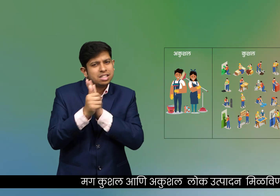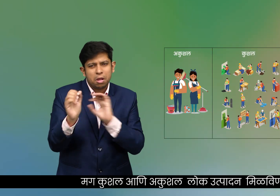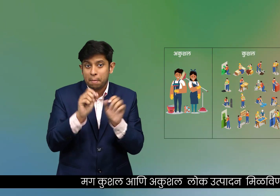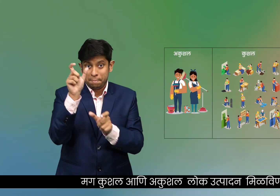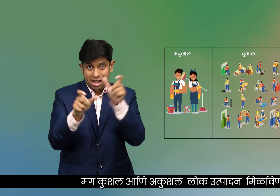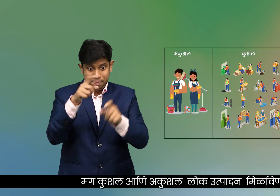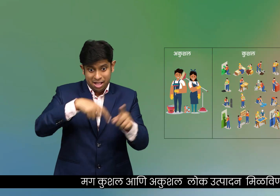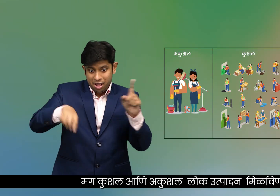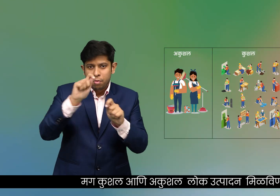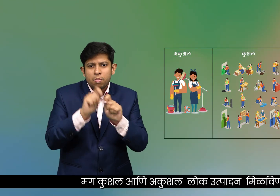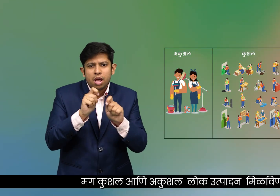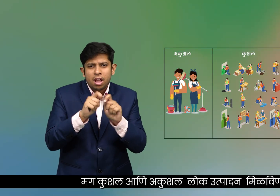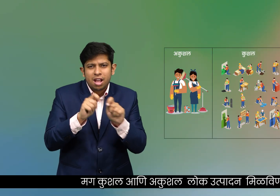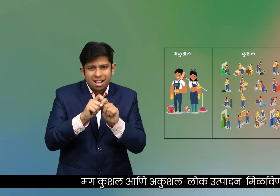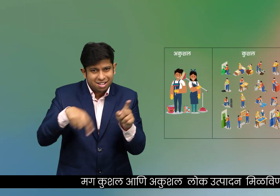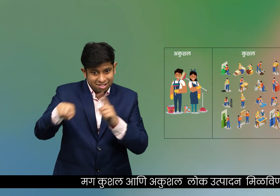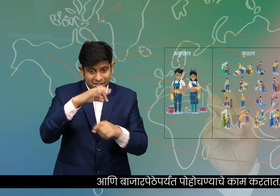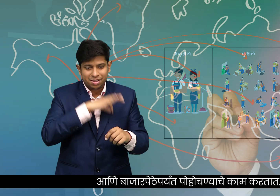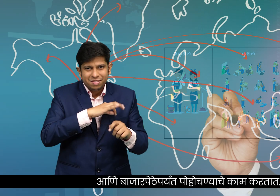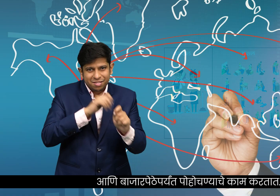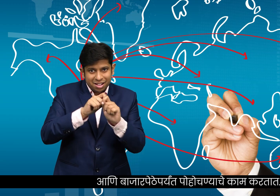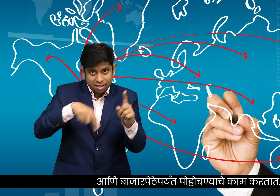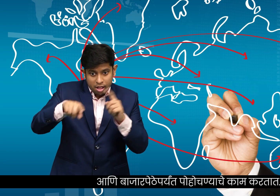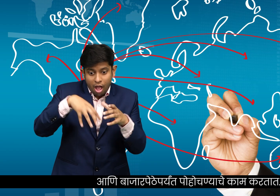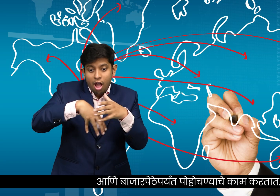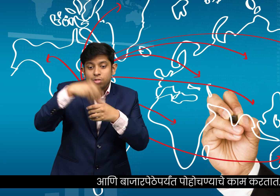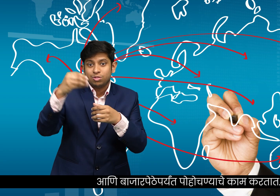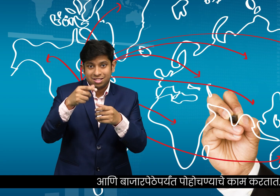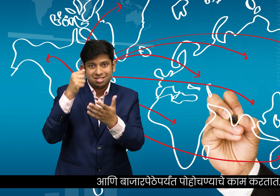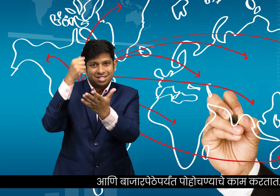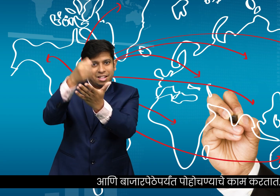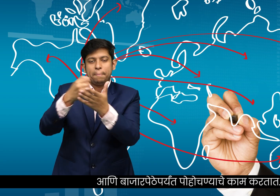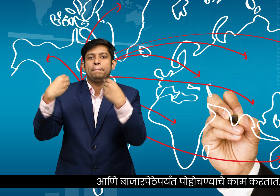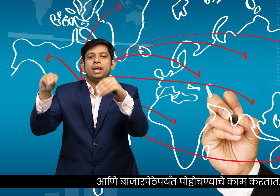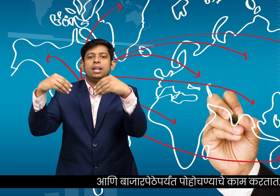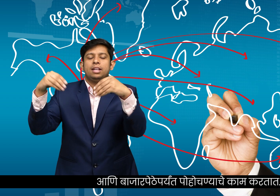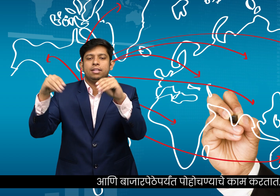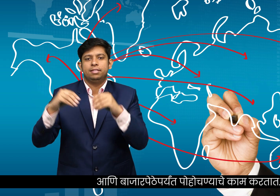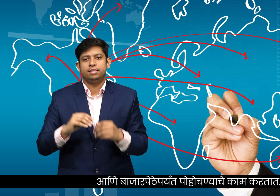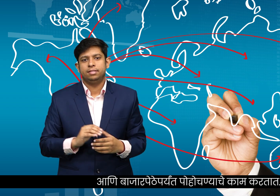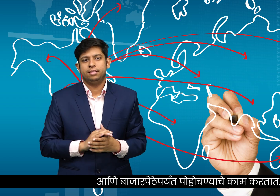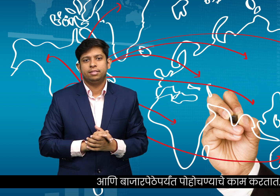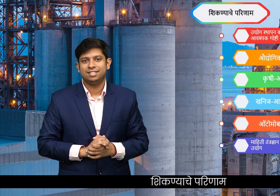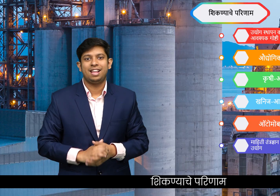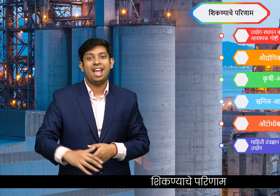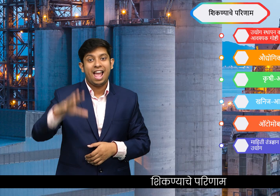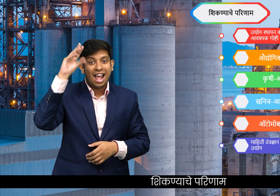लोक उत्पादन मिळवण्याचे आणि बाजारपेठेपर्यंत पोहोचण्याचे काम करतात. शिकण्याचे